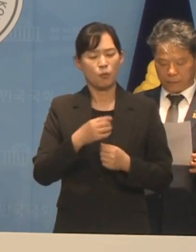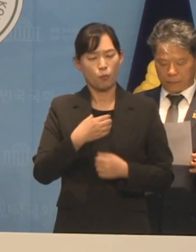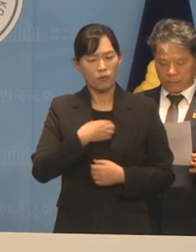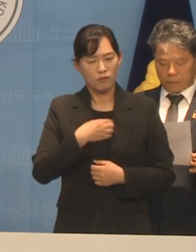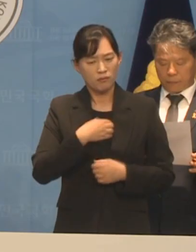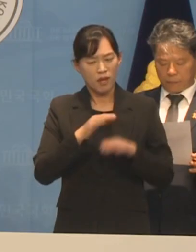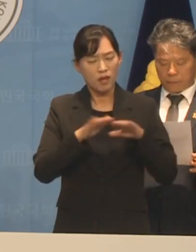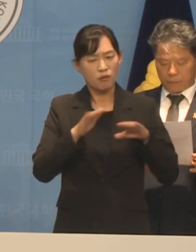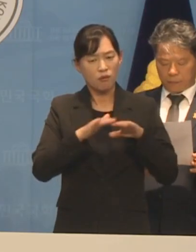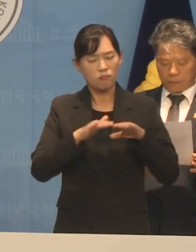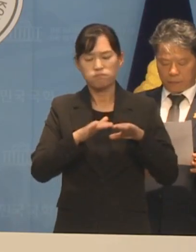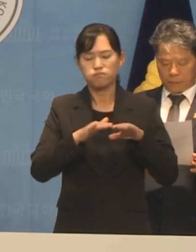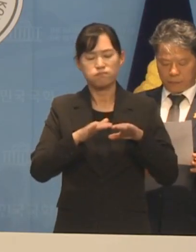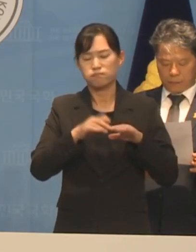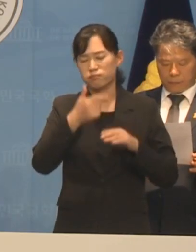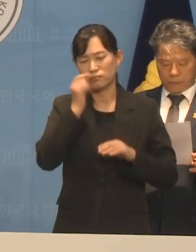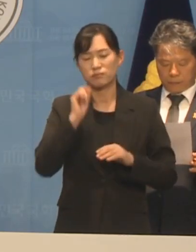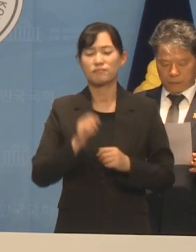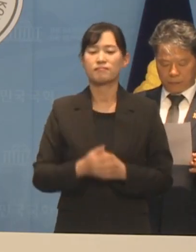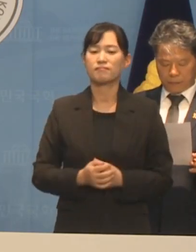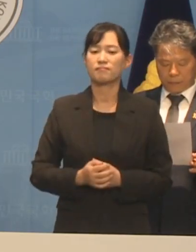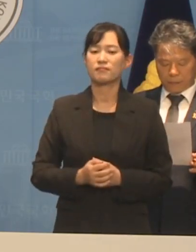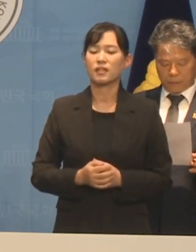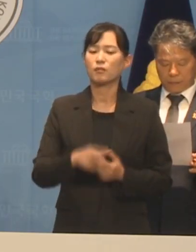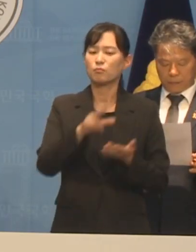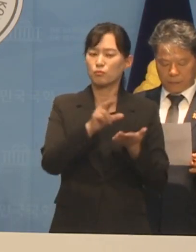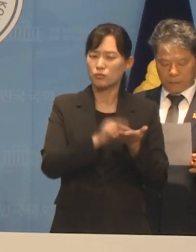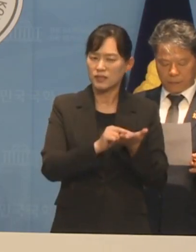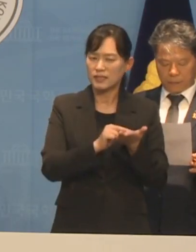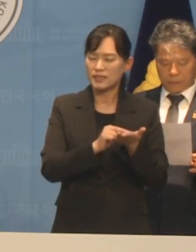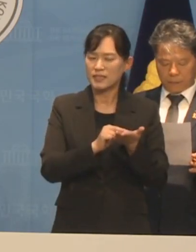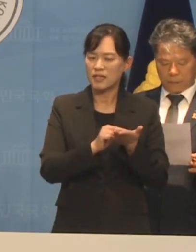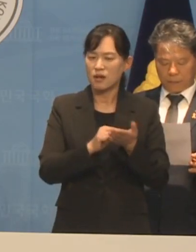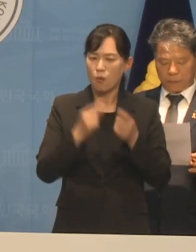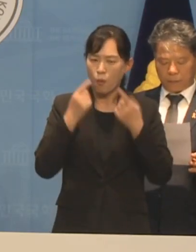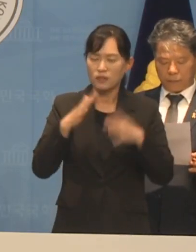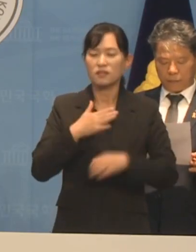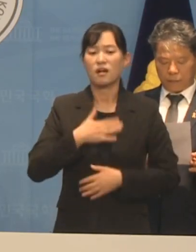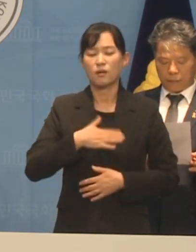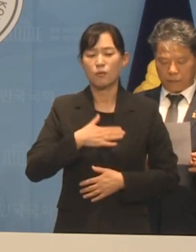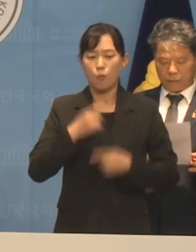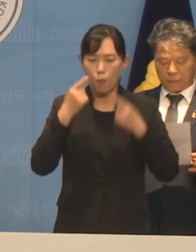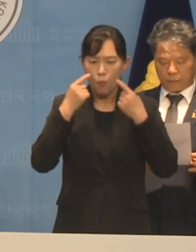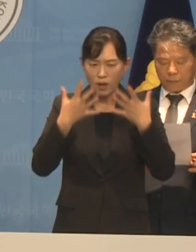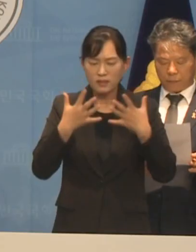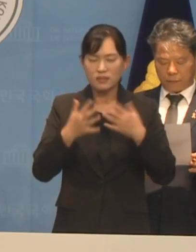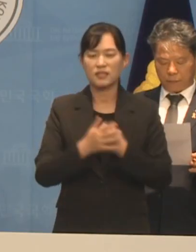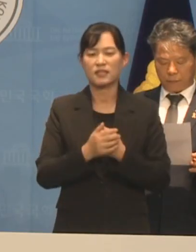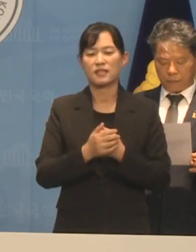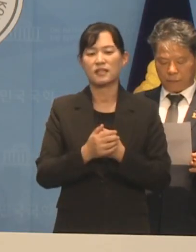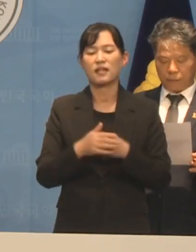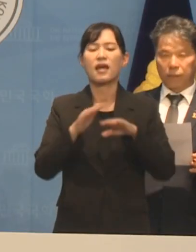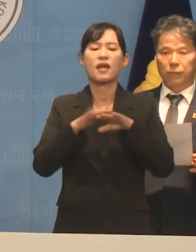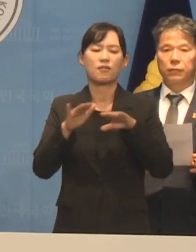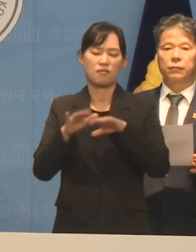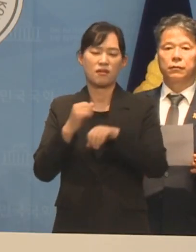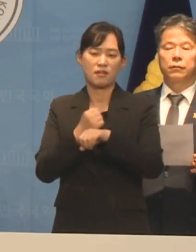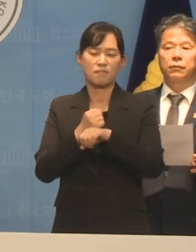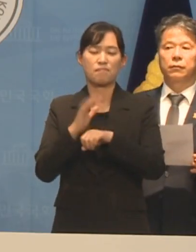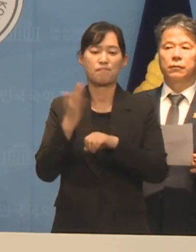위기를 해결하기엔 역부족입니다. 문제의 본질을 직시하고 정확한 진단과 처방을 내려야